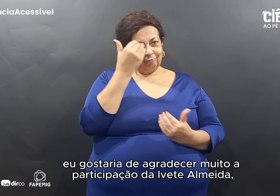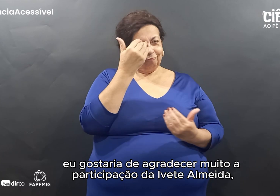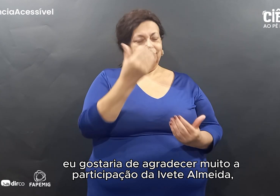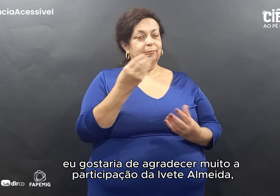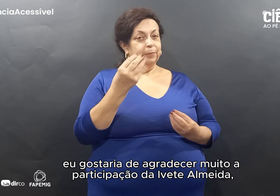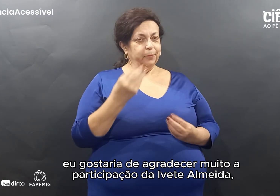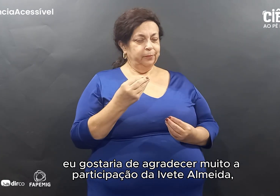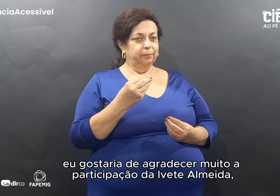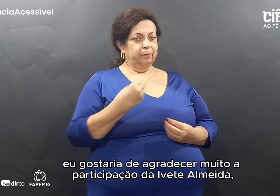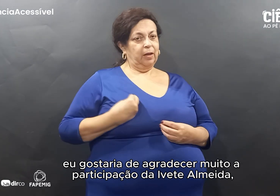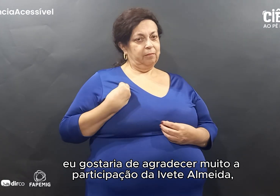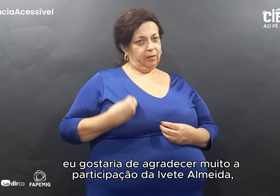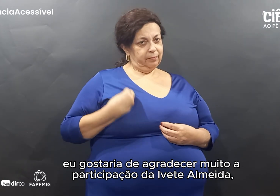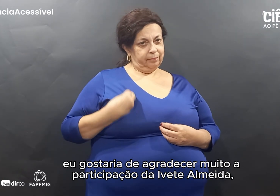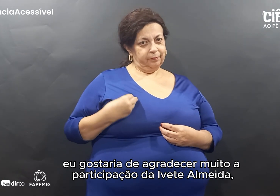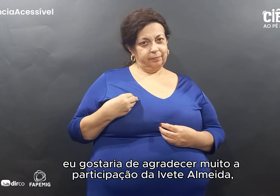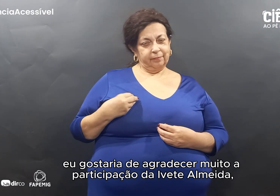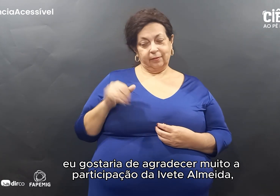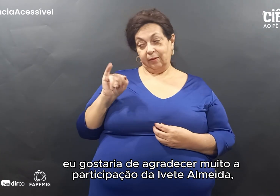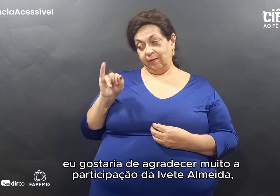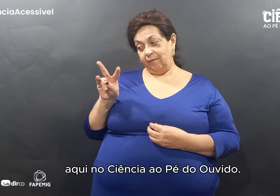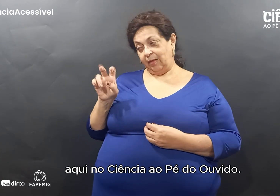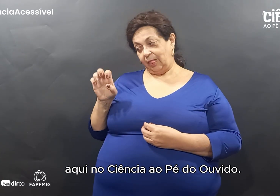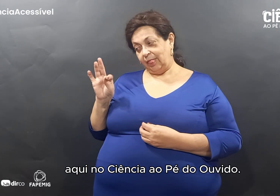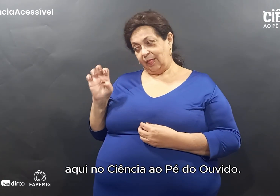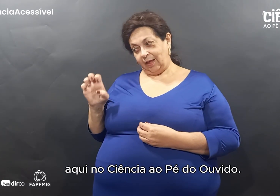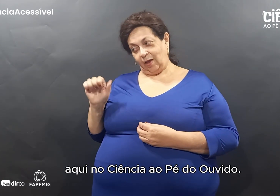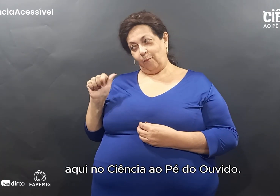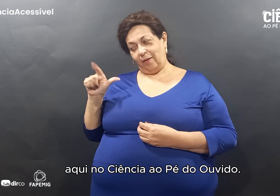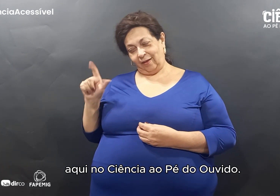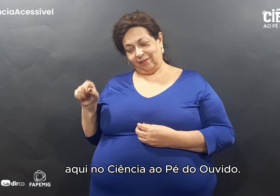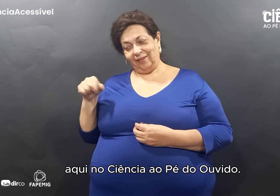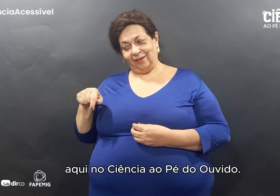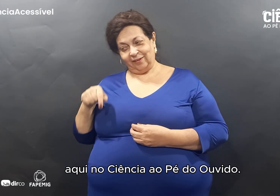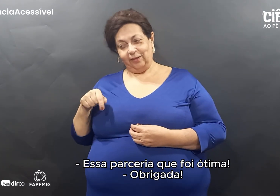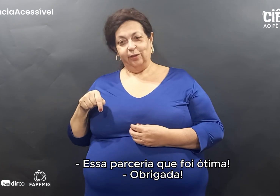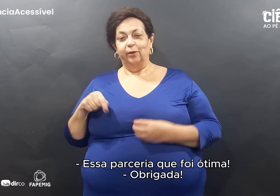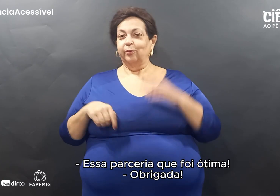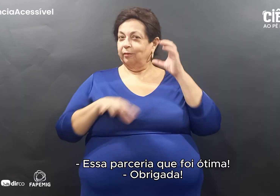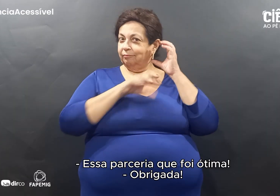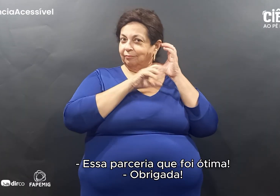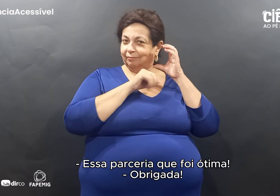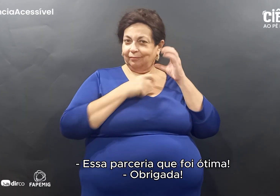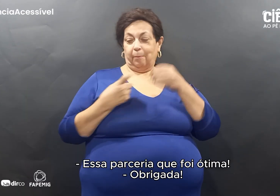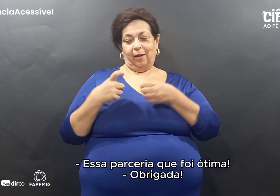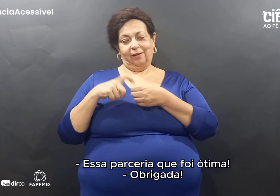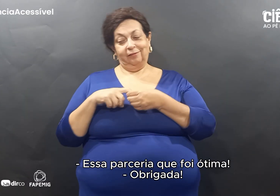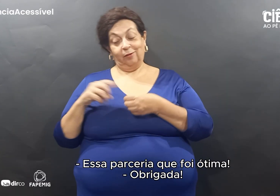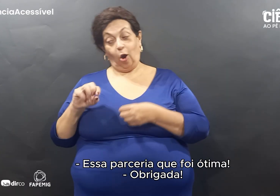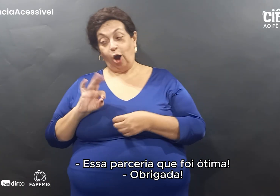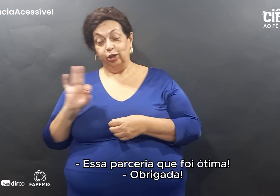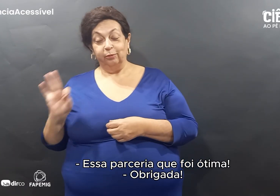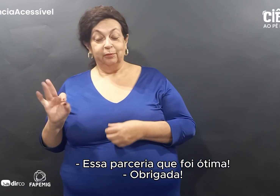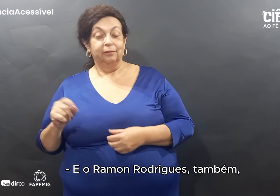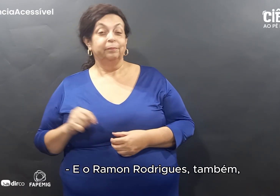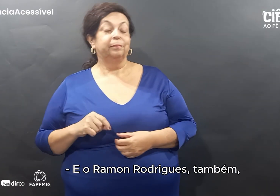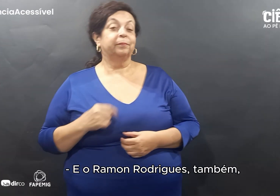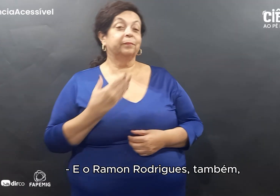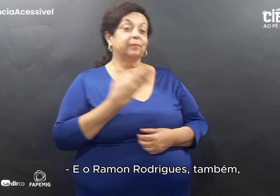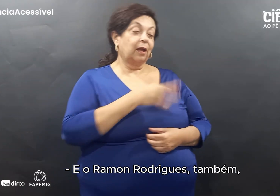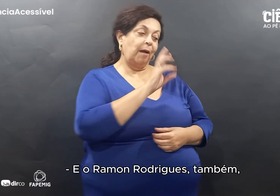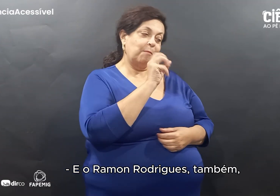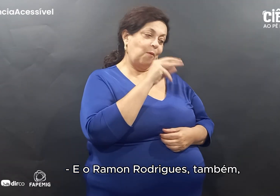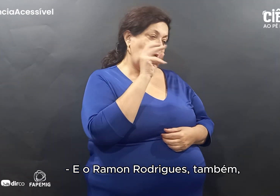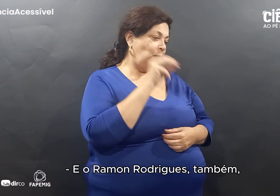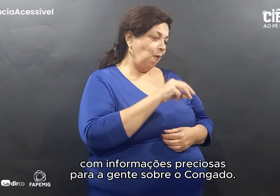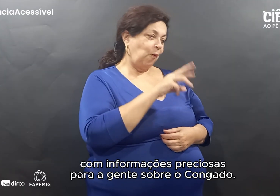agradecer muito a participação da Ivete Almeida aqui no Ciência ao Pé do Ouvido, né? Essa parceria aí que foi ótima. Obrigada. E o